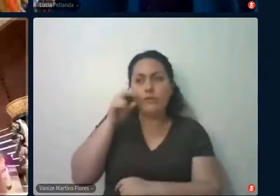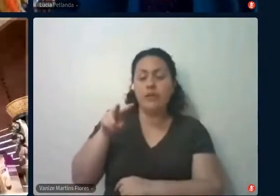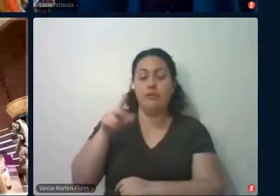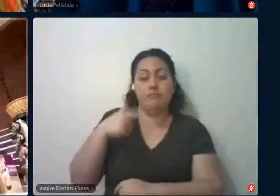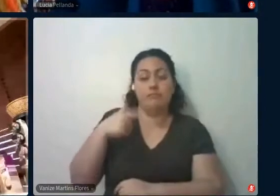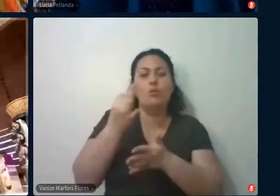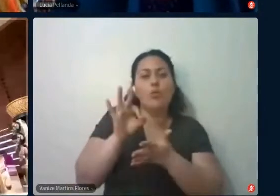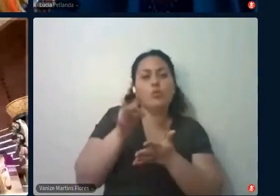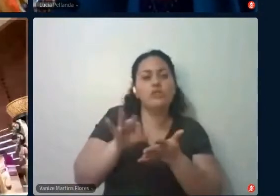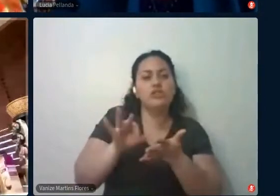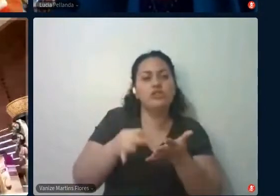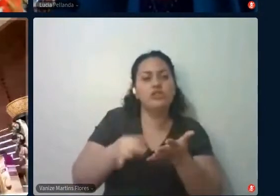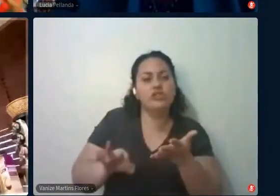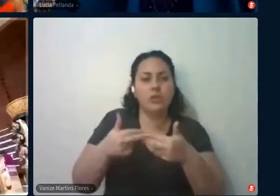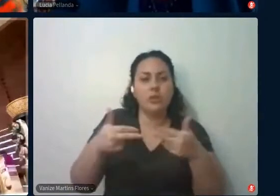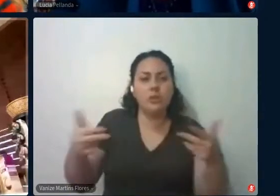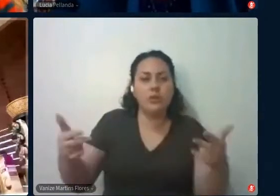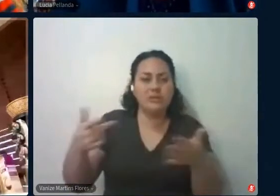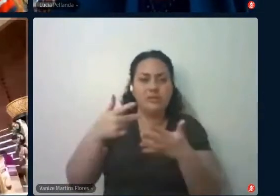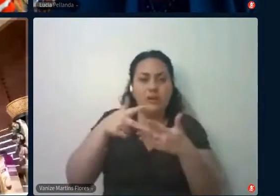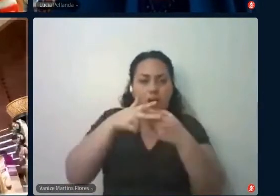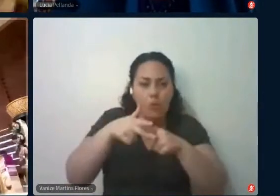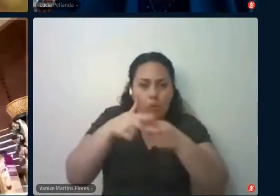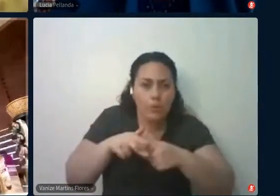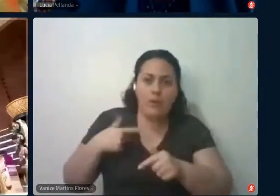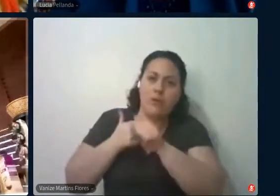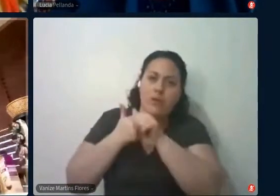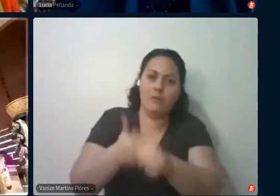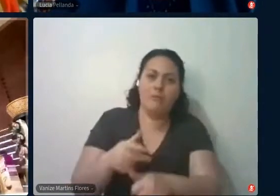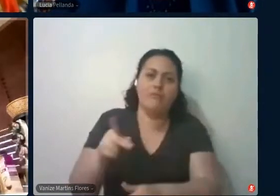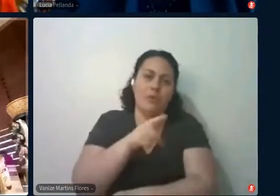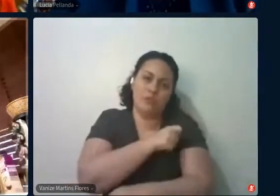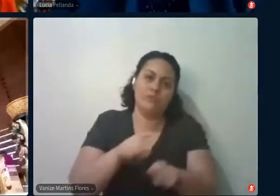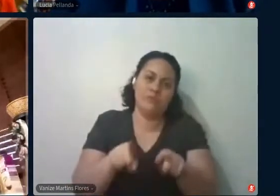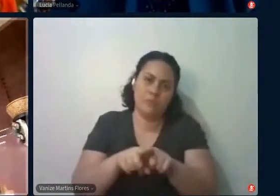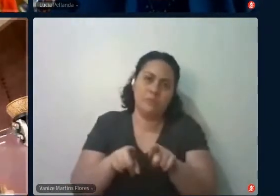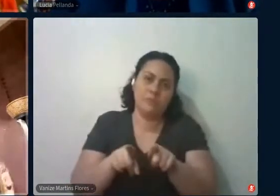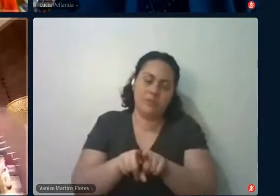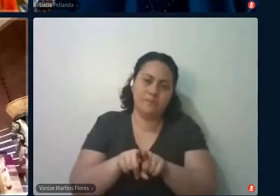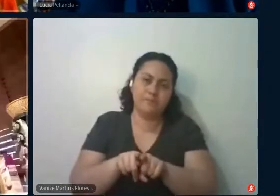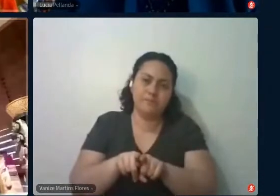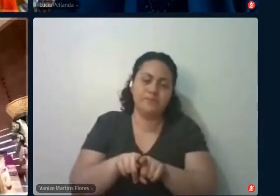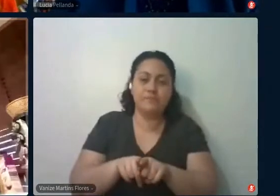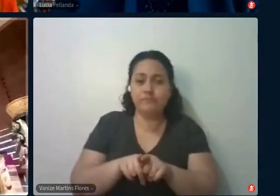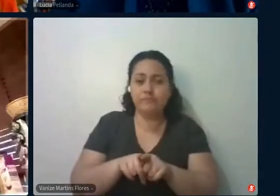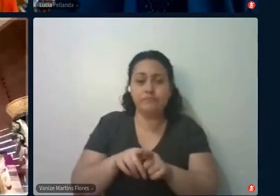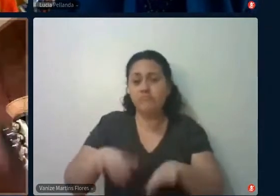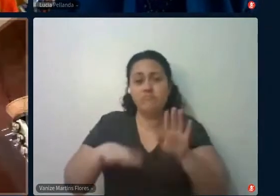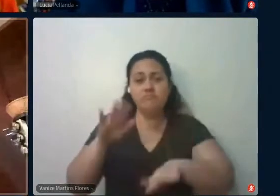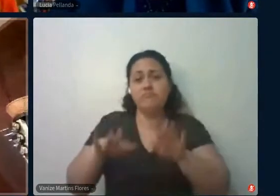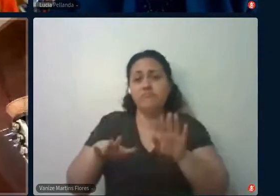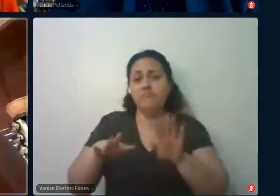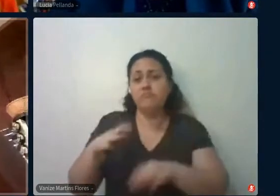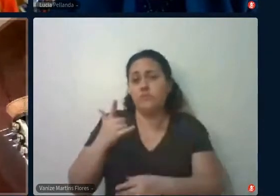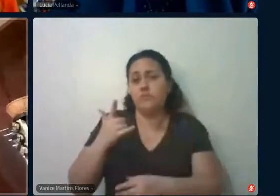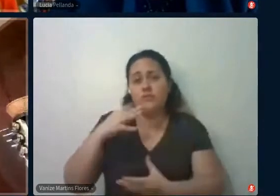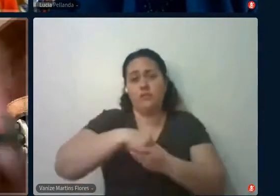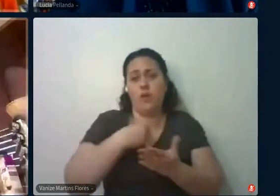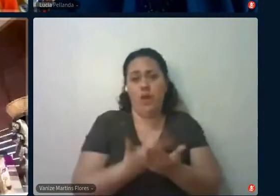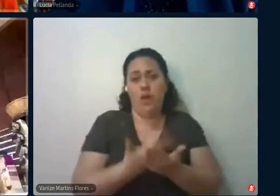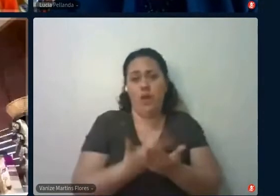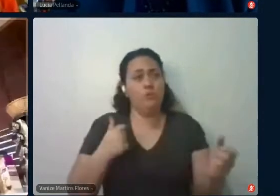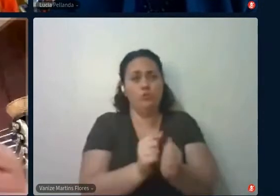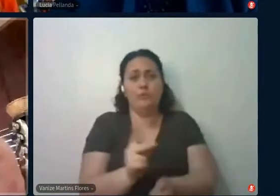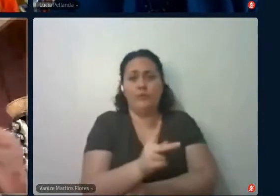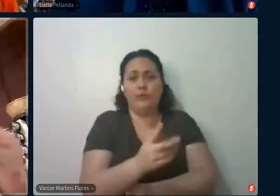esse acompanhamento junto dos professores e dos alunos. Então, muitas vezes a gente não está dentro da sala de aula com os professores, nem com os alunos,